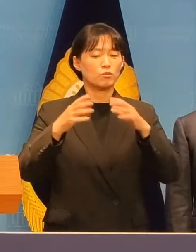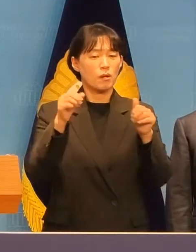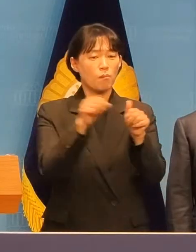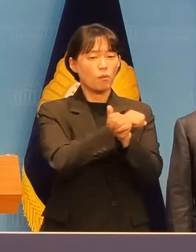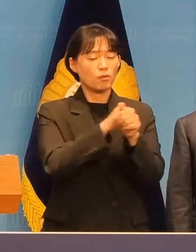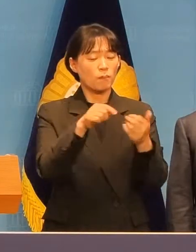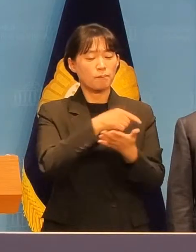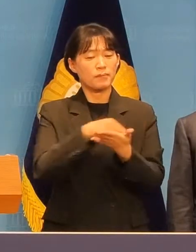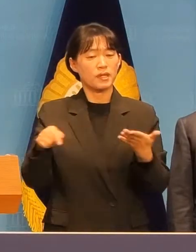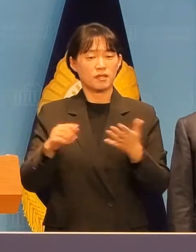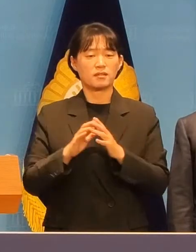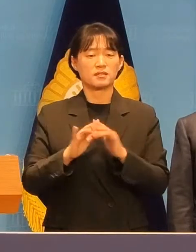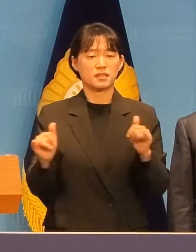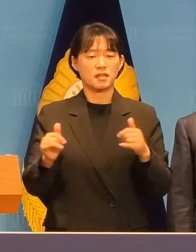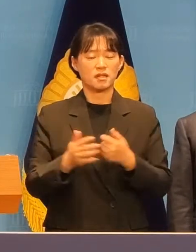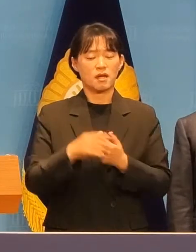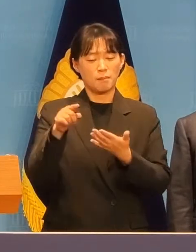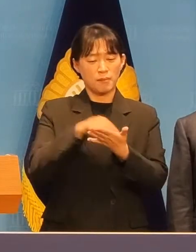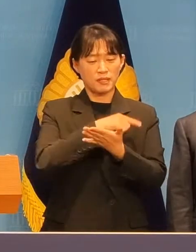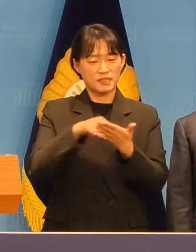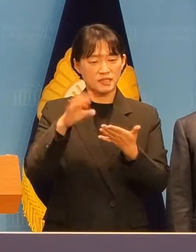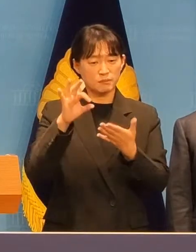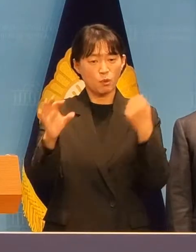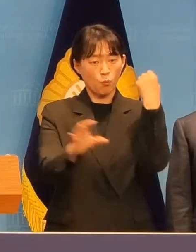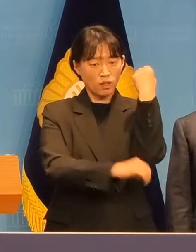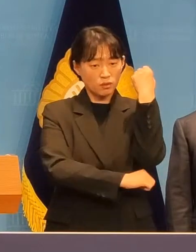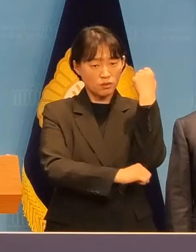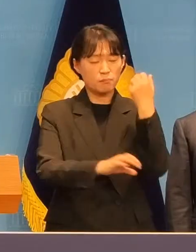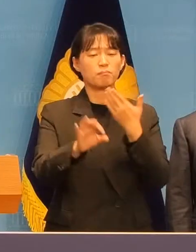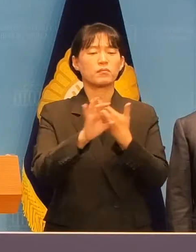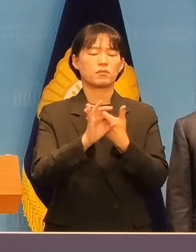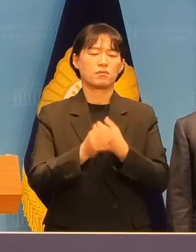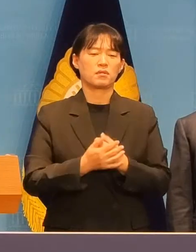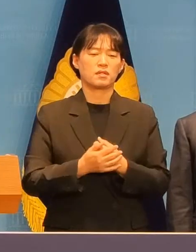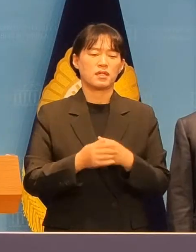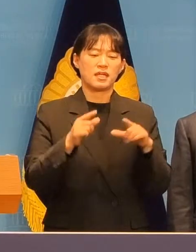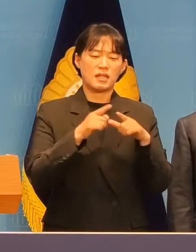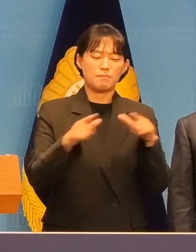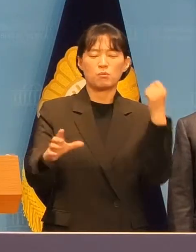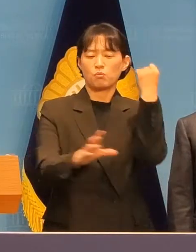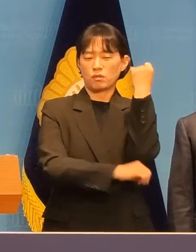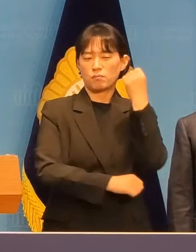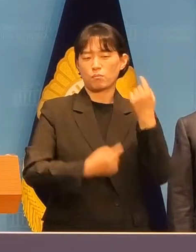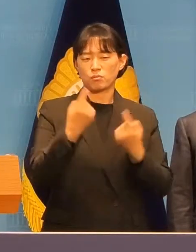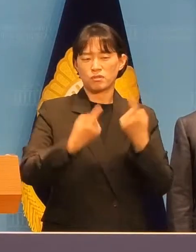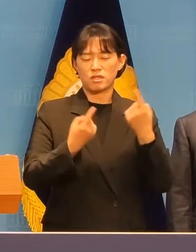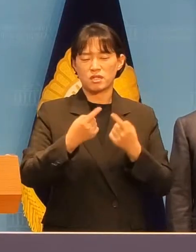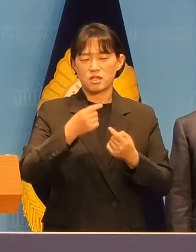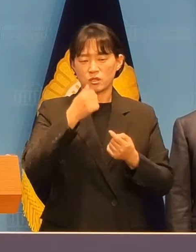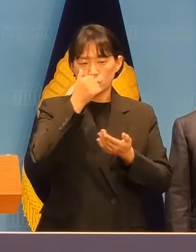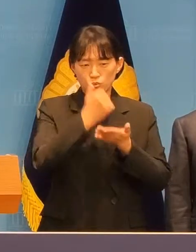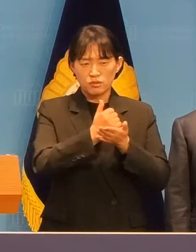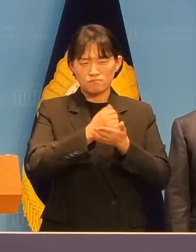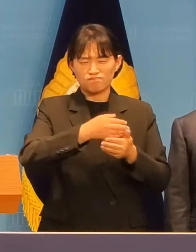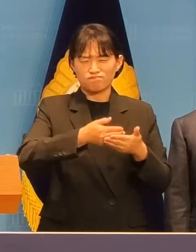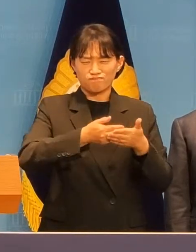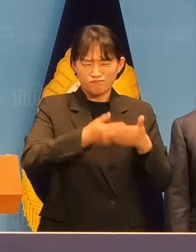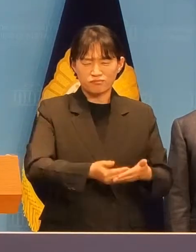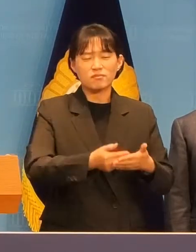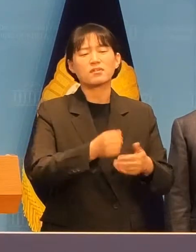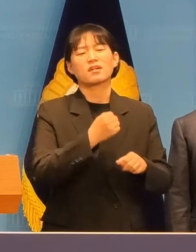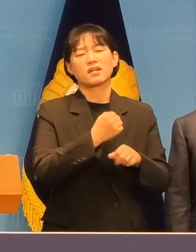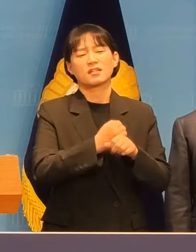국가폭력 피해자 배보상금을 횡령한 경우 일반 횡령보다 무겁게 처벌하는